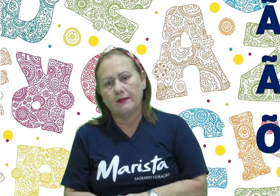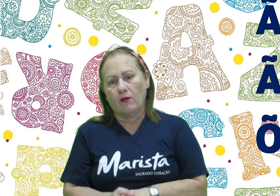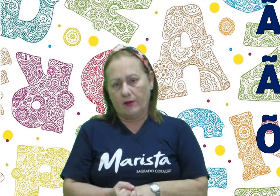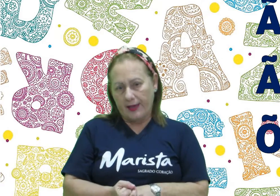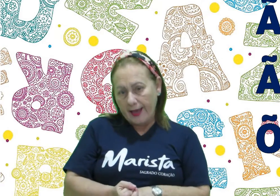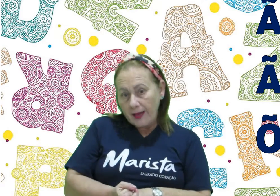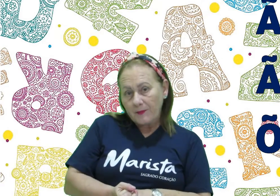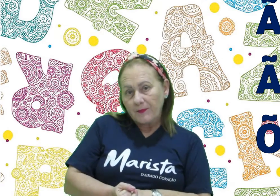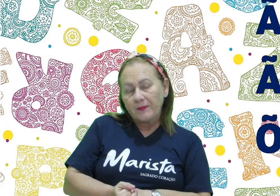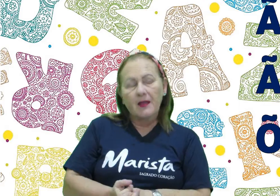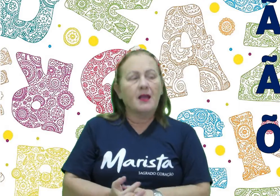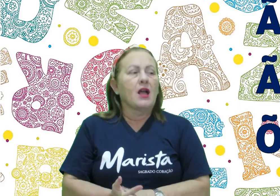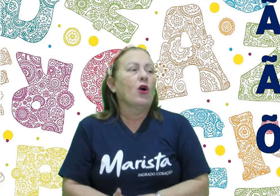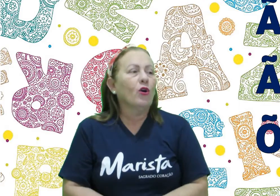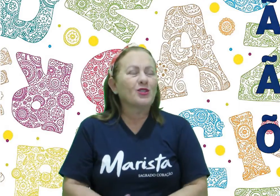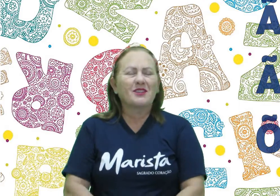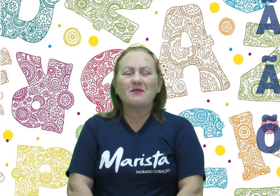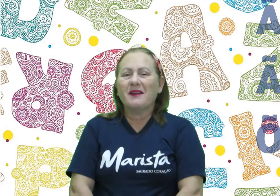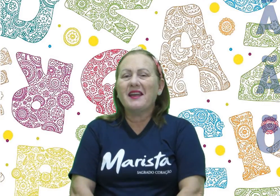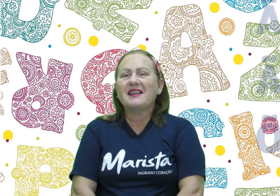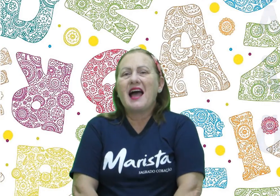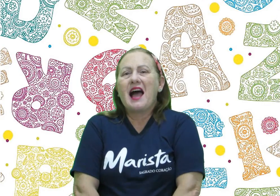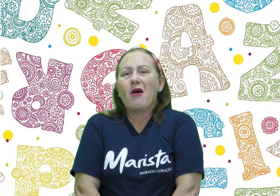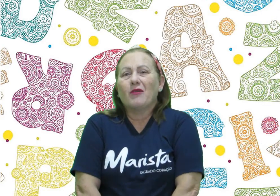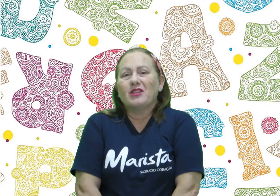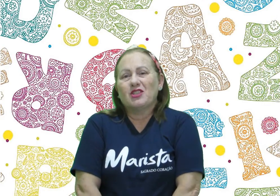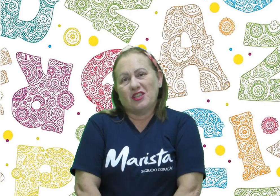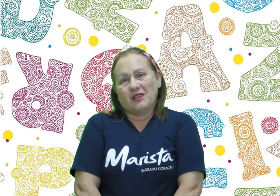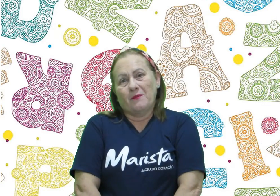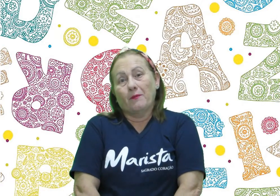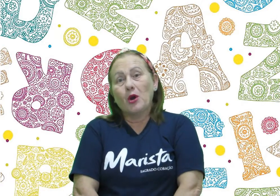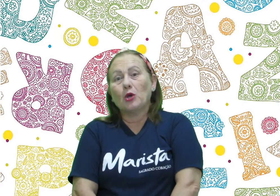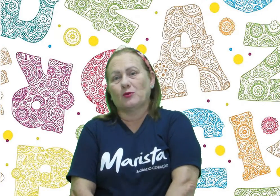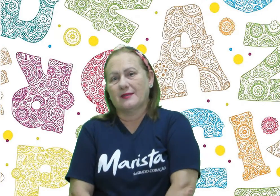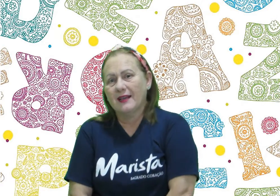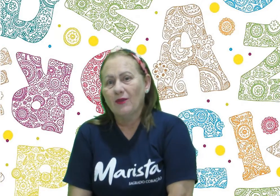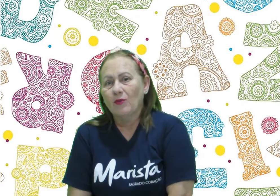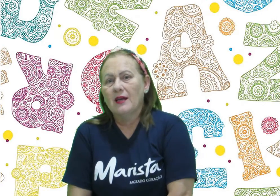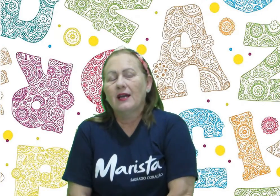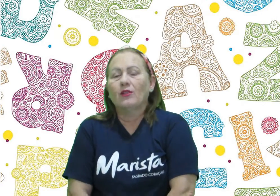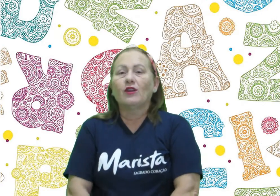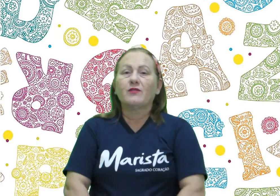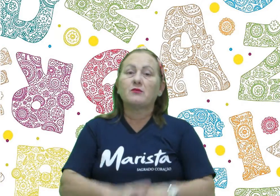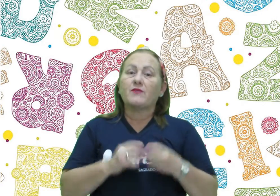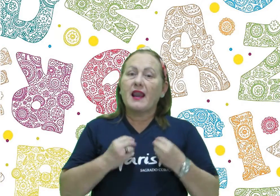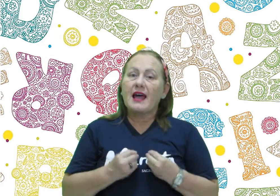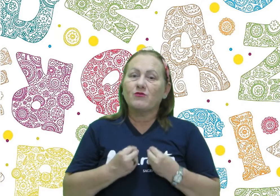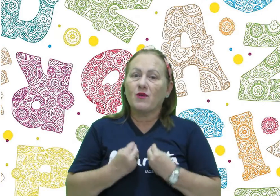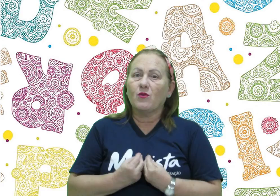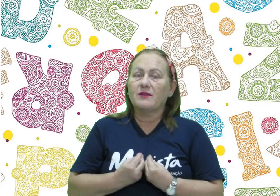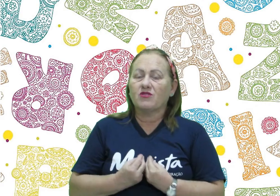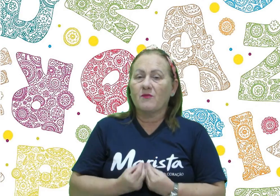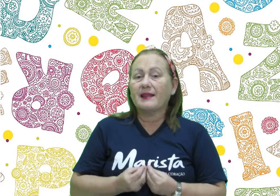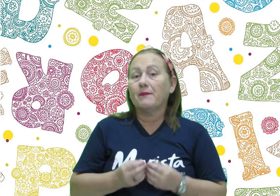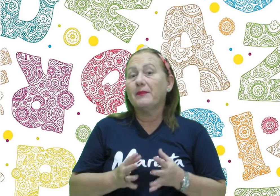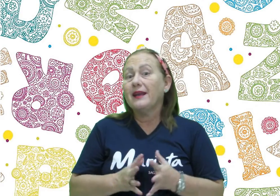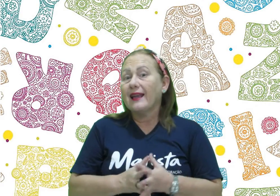ok? Hoje também na aula de produção, nós vamos falar de uma coisa chamada